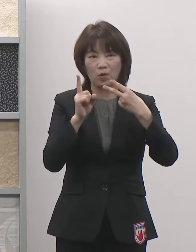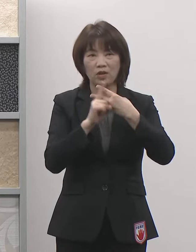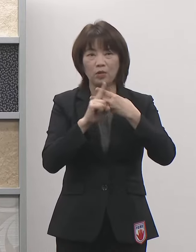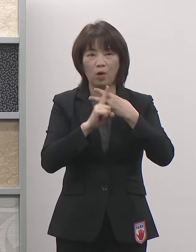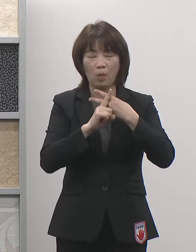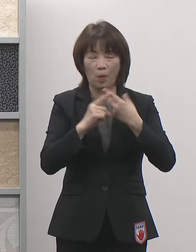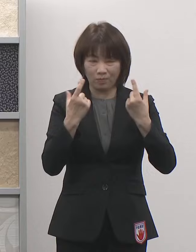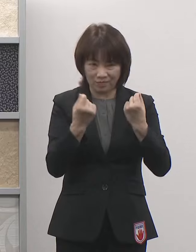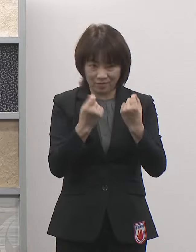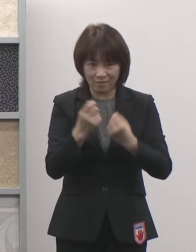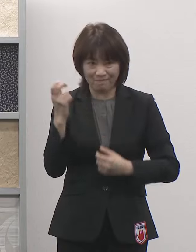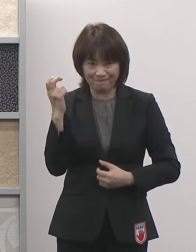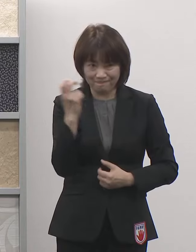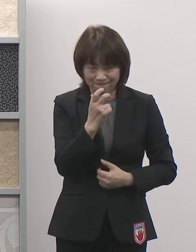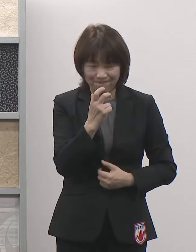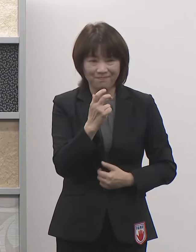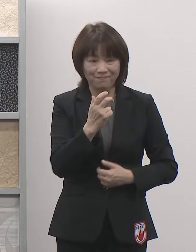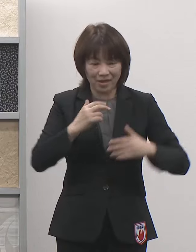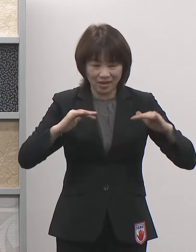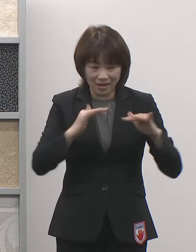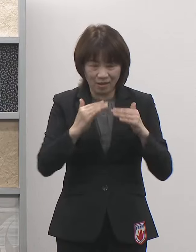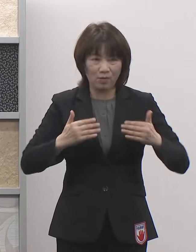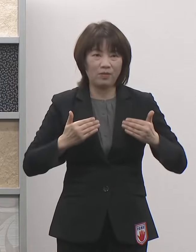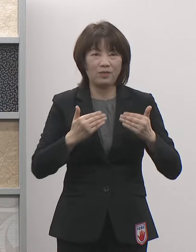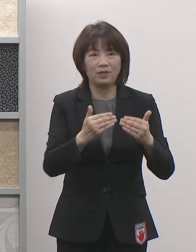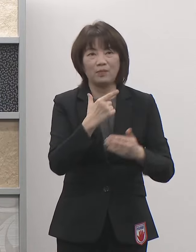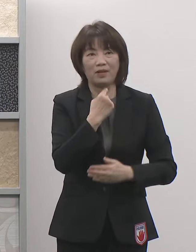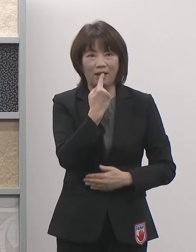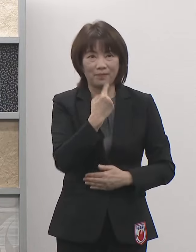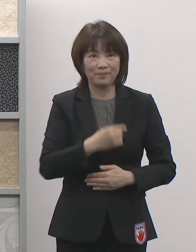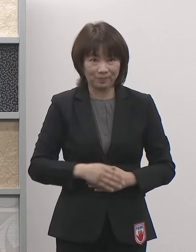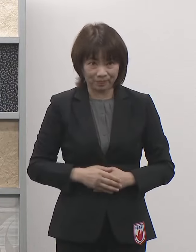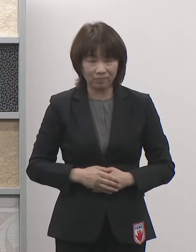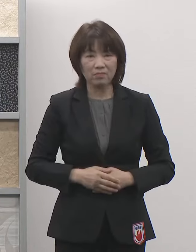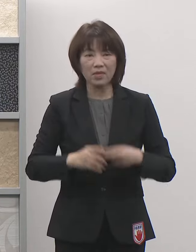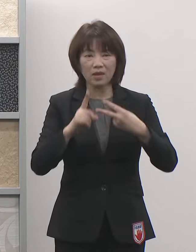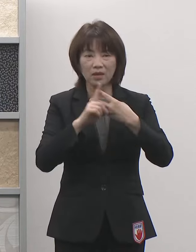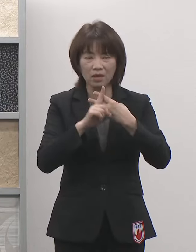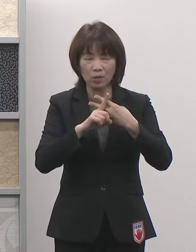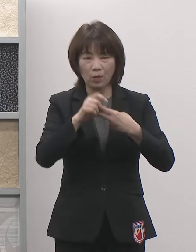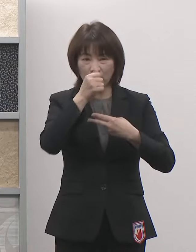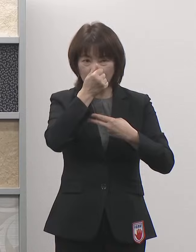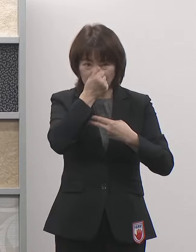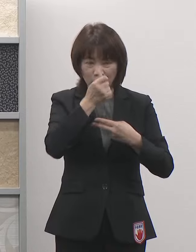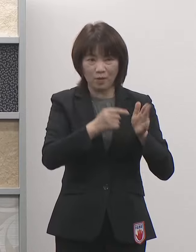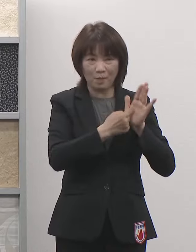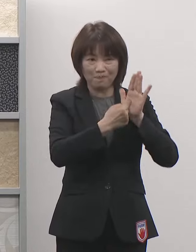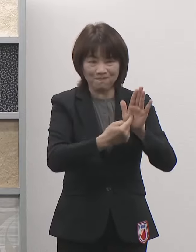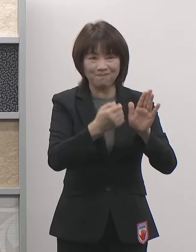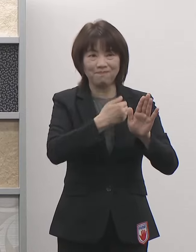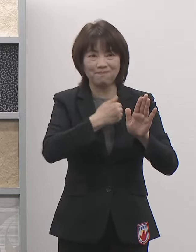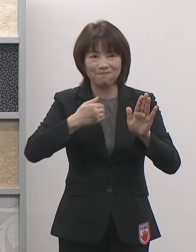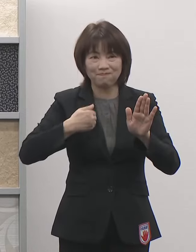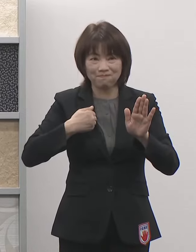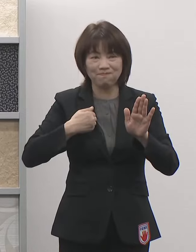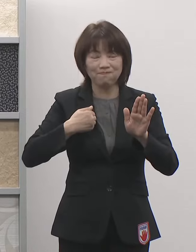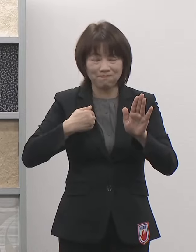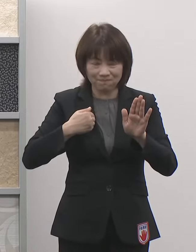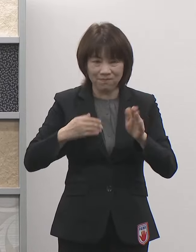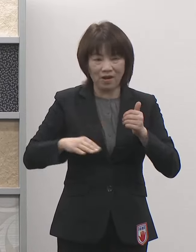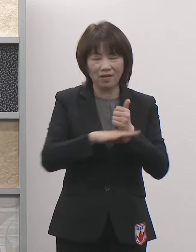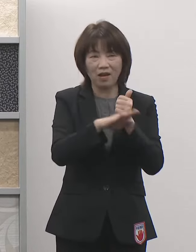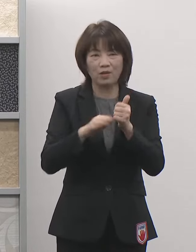で、検討を進め、また、その機能を発揮できる、体制というかですね、環